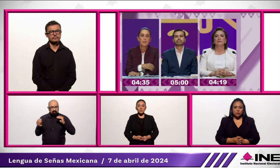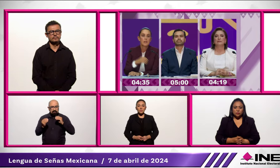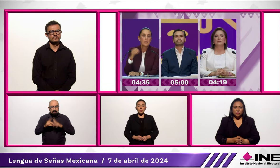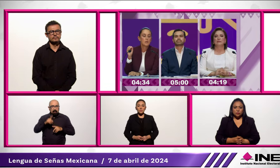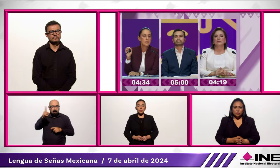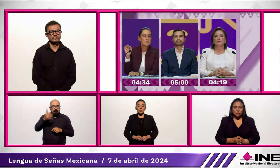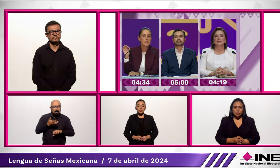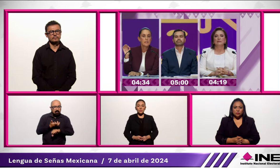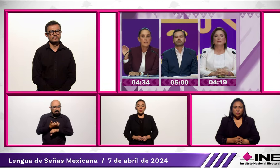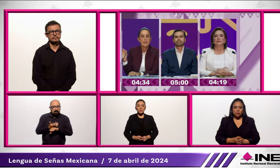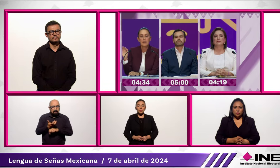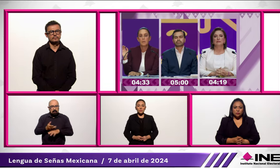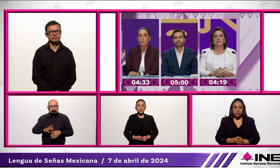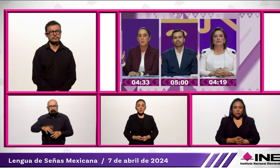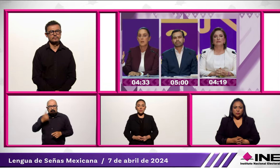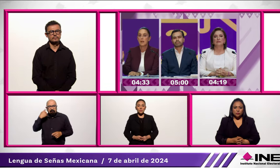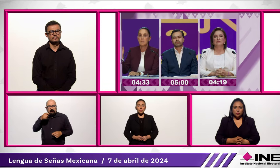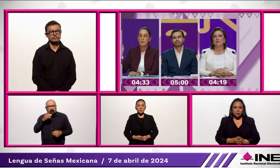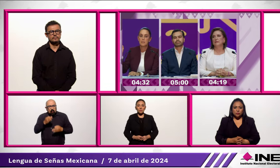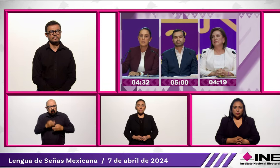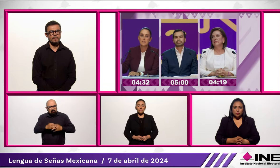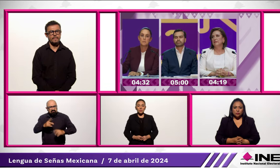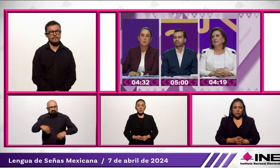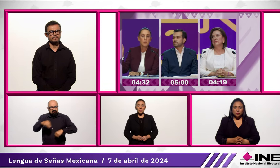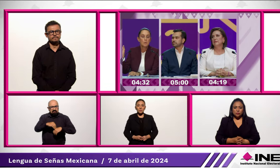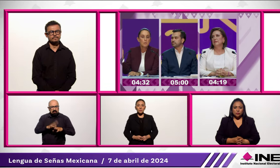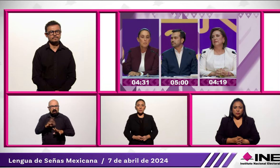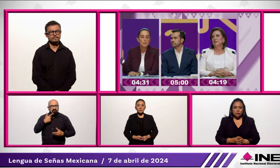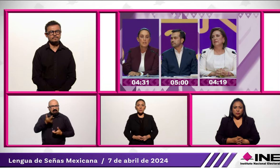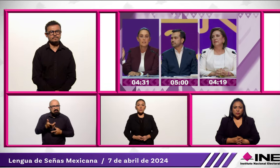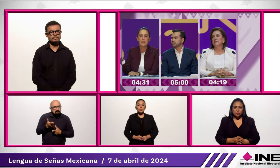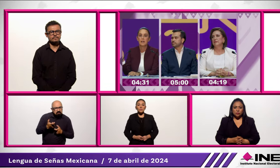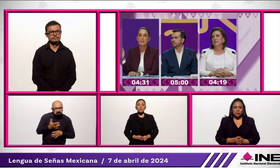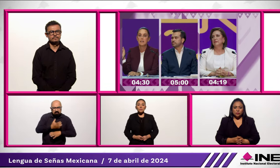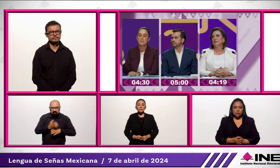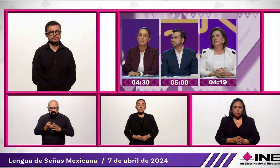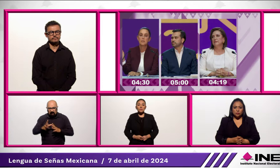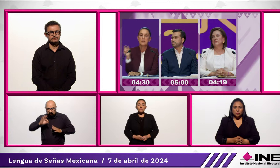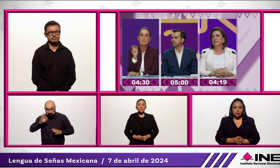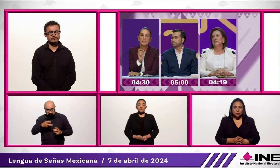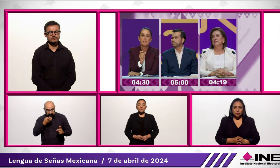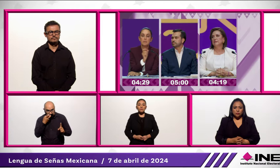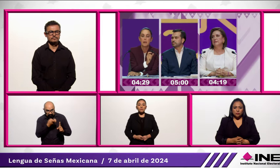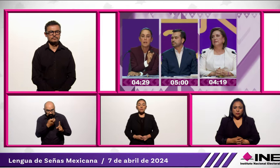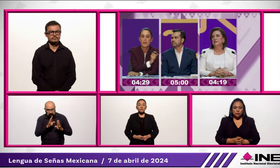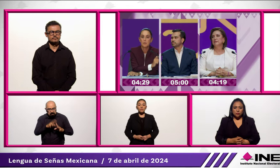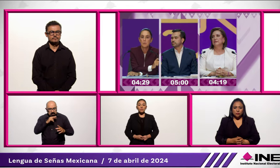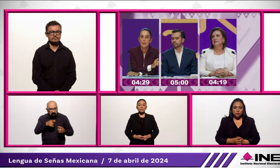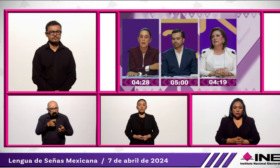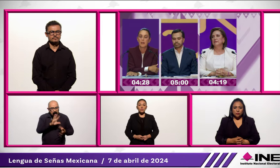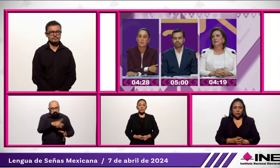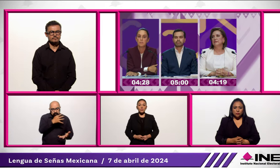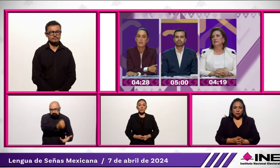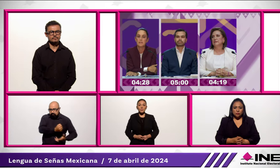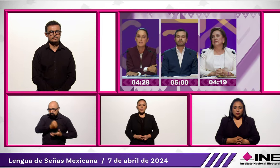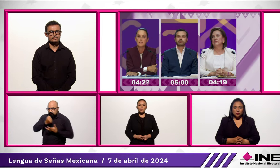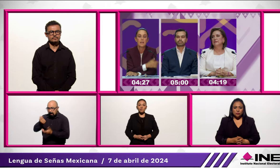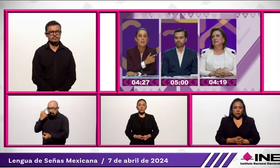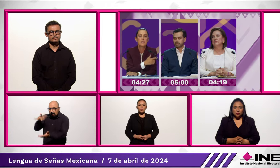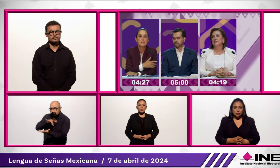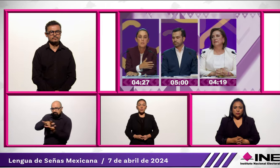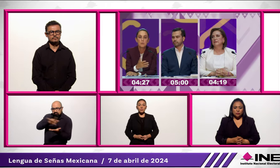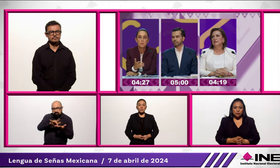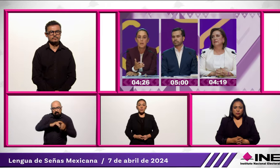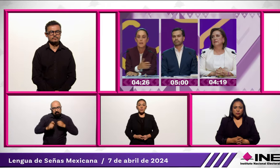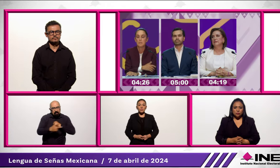Unidos. Que lo que se dedica hoy al armamentismo, un porcentaje de eso se dedique para la ayuda a los países